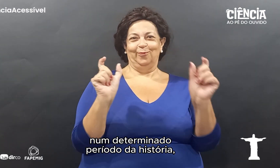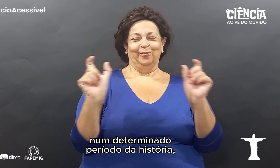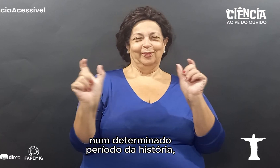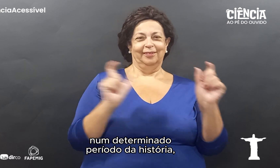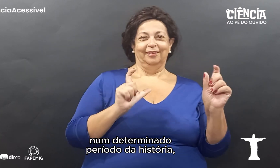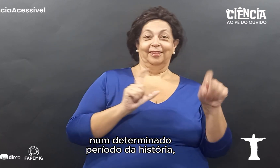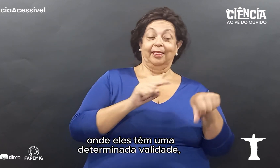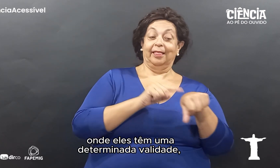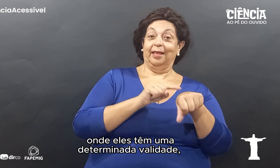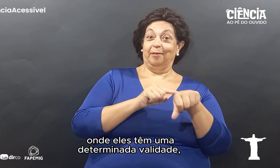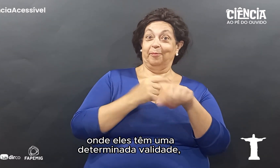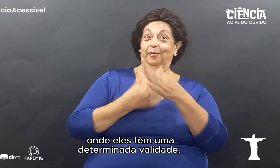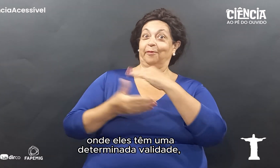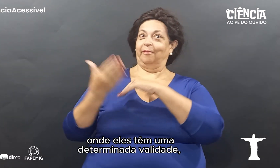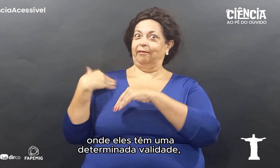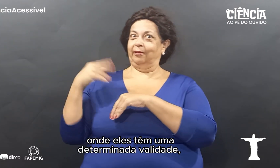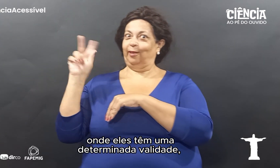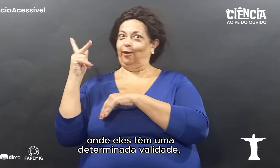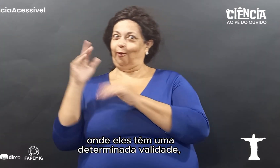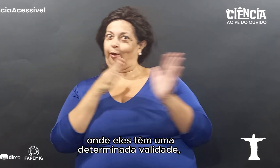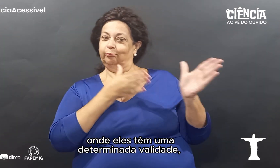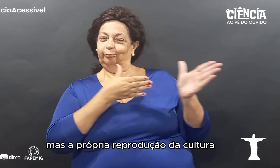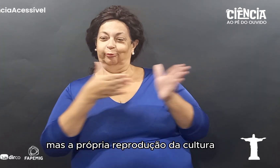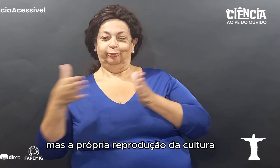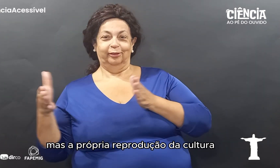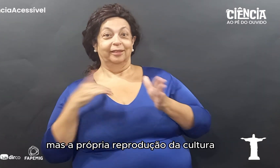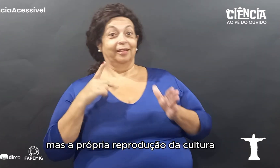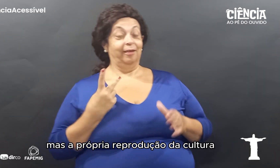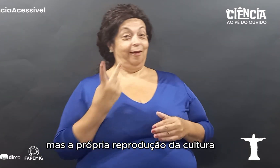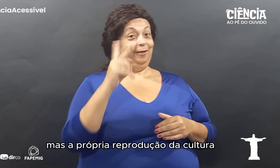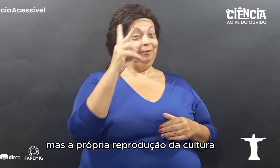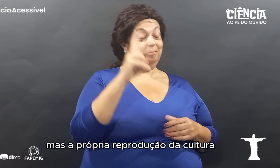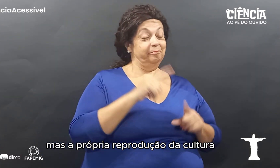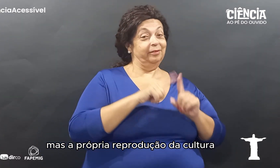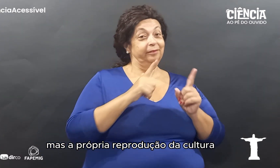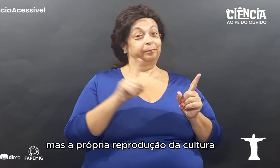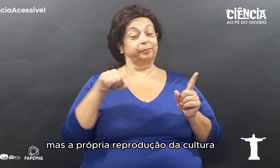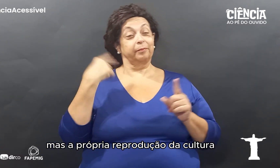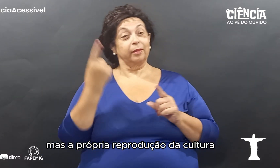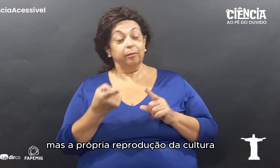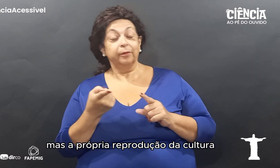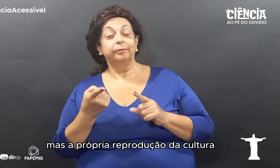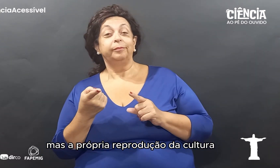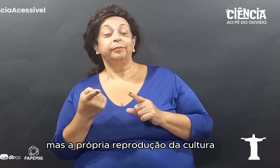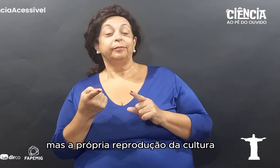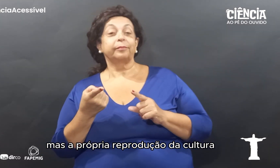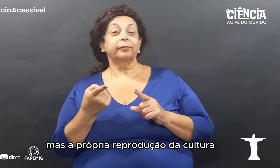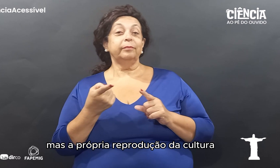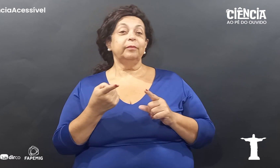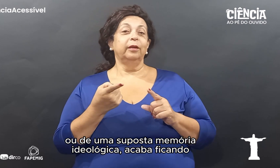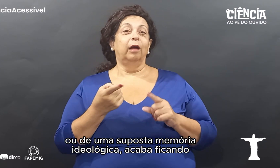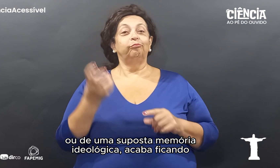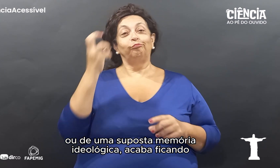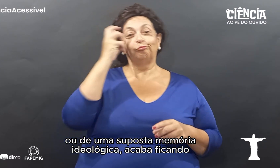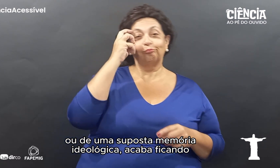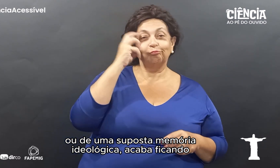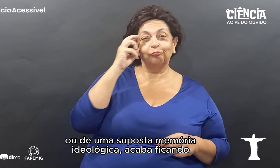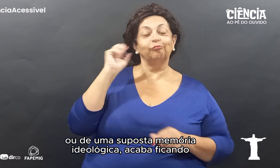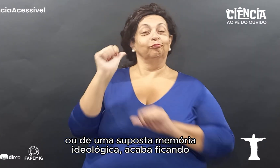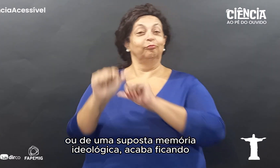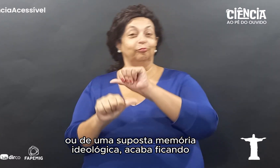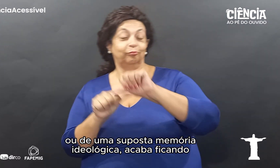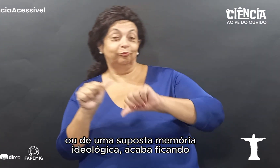determinado período da história, onde eles têm uma determinada validade, mas a própria reprodução da cultura ou de